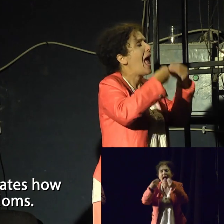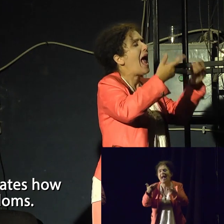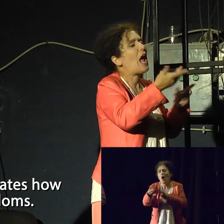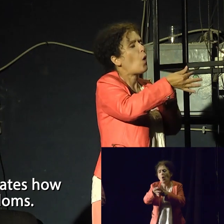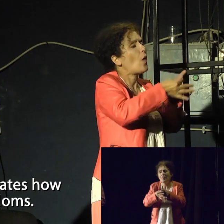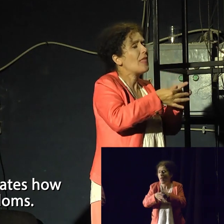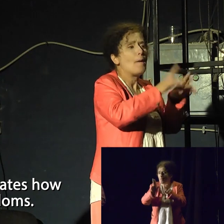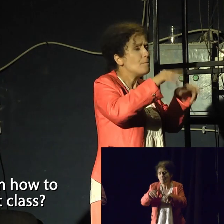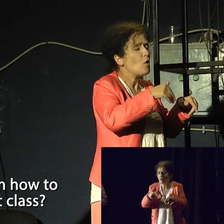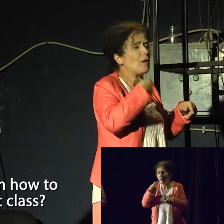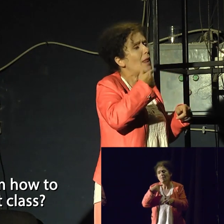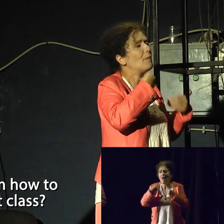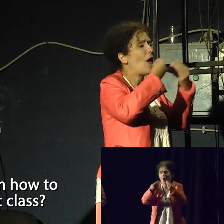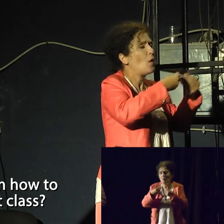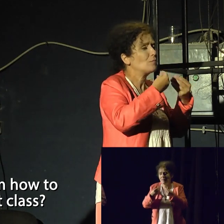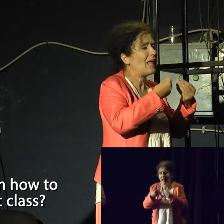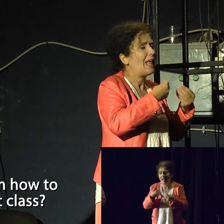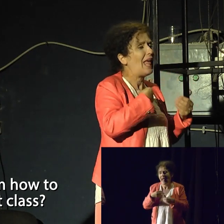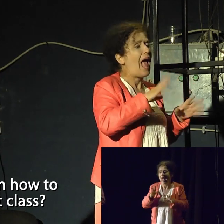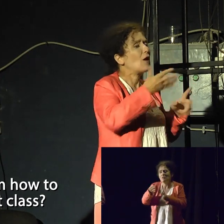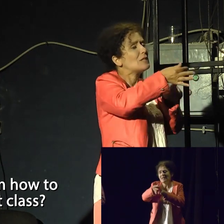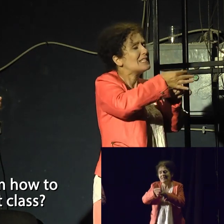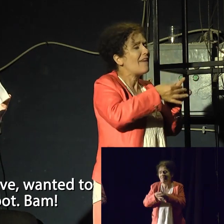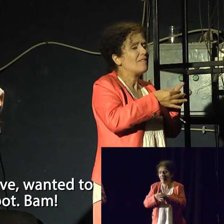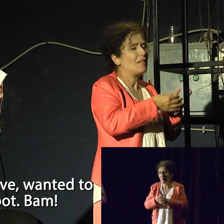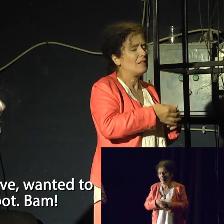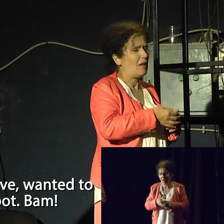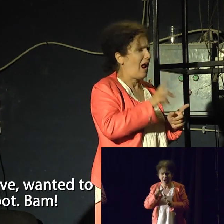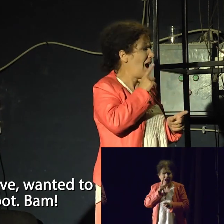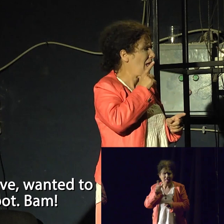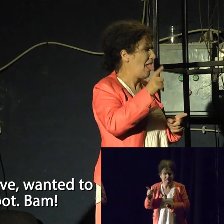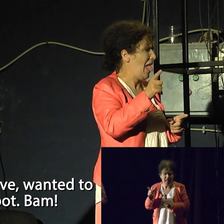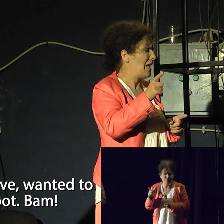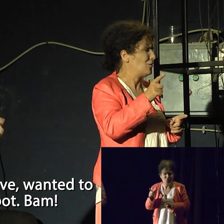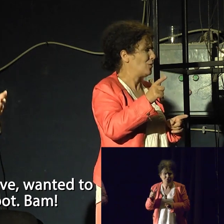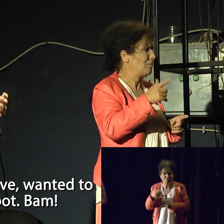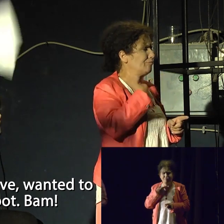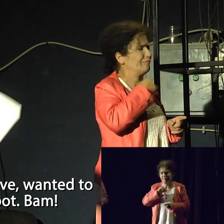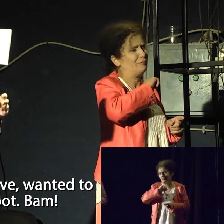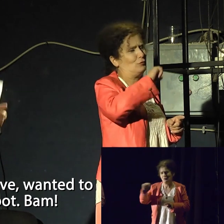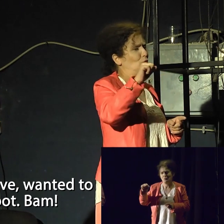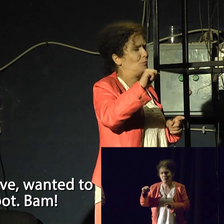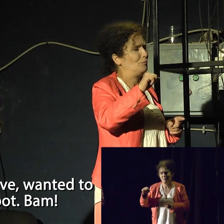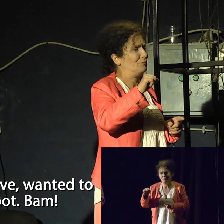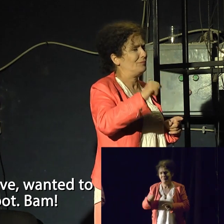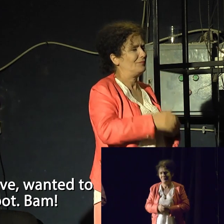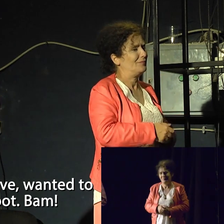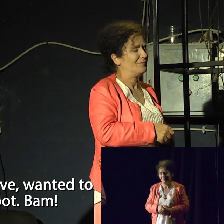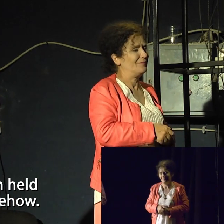местат кондоми, дали ќе може на наредниот класен час да им објаснам како се стават кондоми?" Класната, мислам во тој момент, ако не ми тупнава како од глава едно